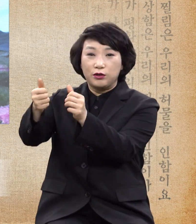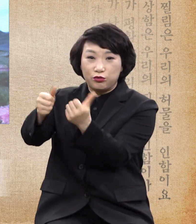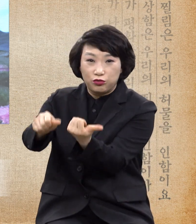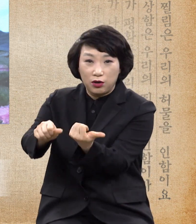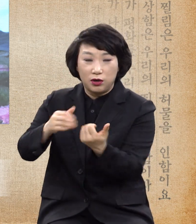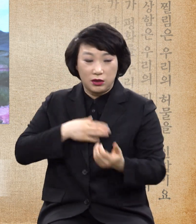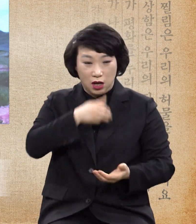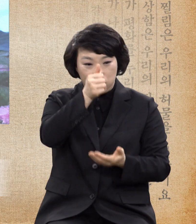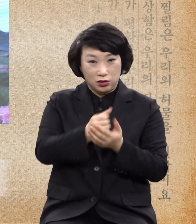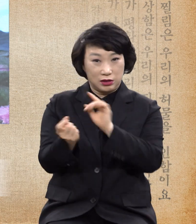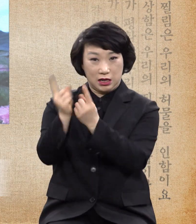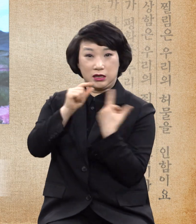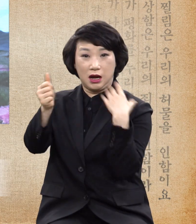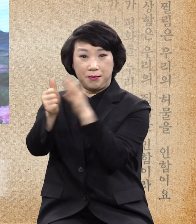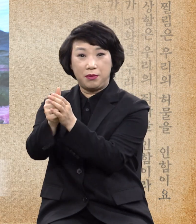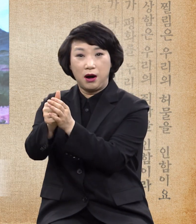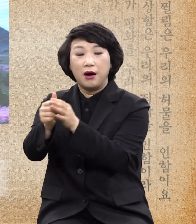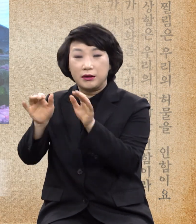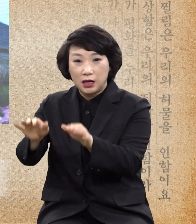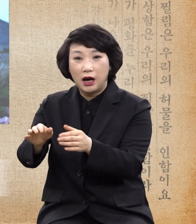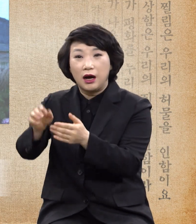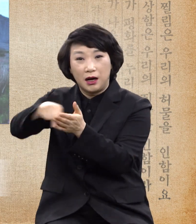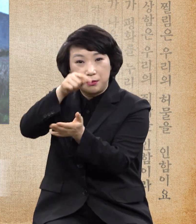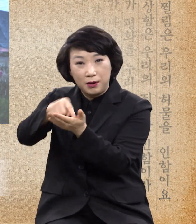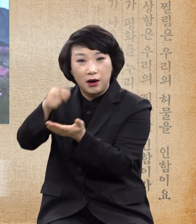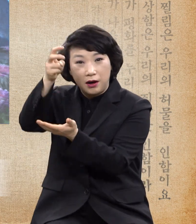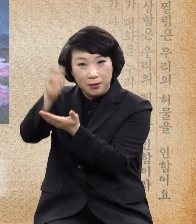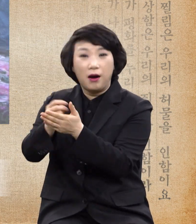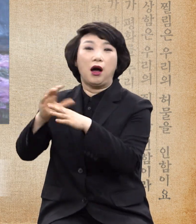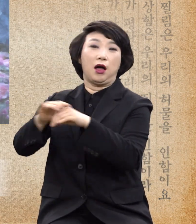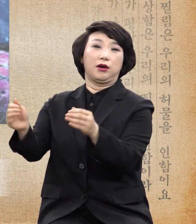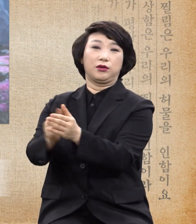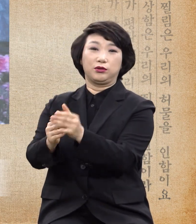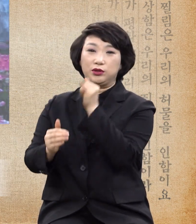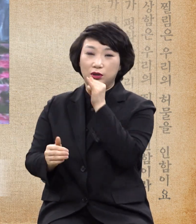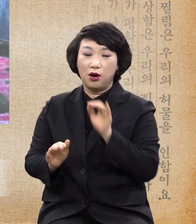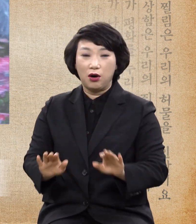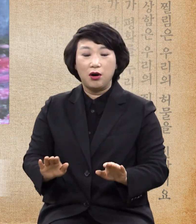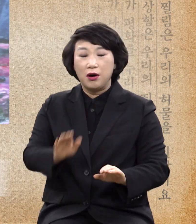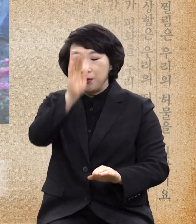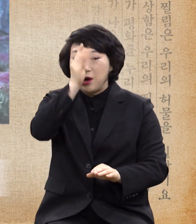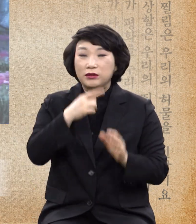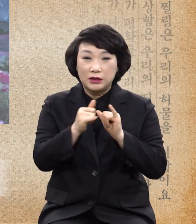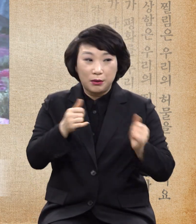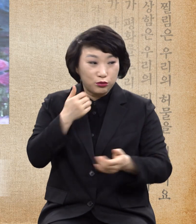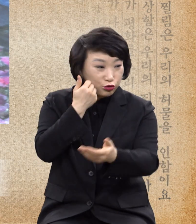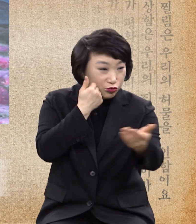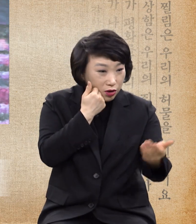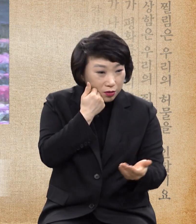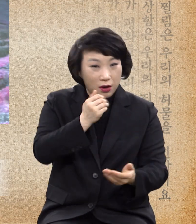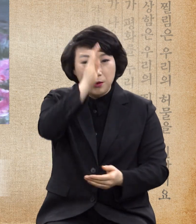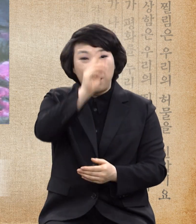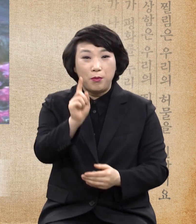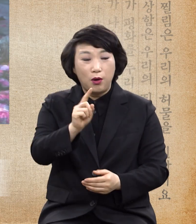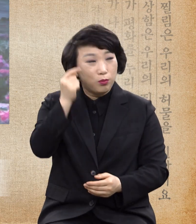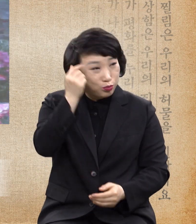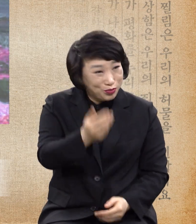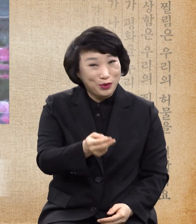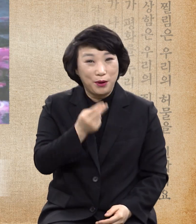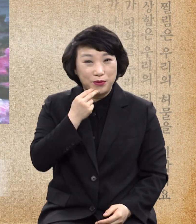합법적으로 해결해 버렸다 이 말입니다 병든 자는 어떤 병이든지 묻지도 않고 고쳐버렸다 이 말입니다